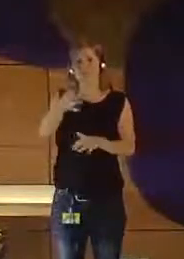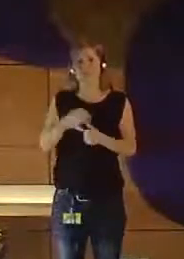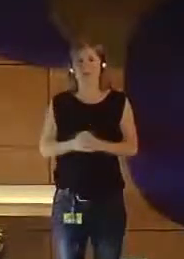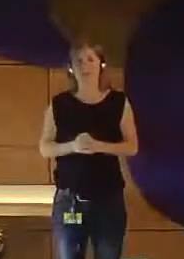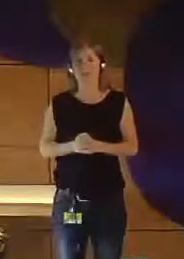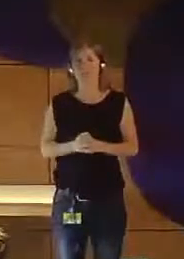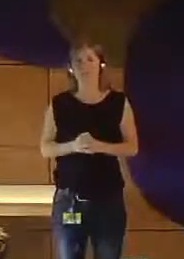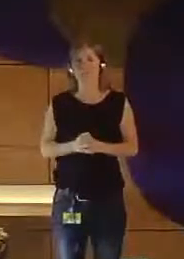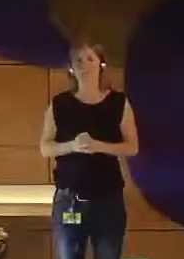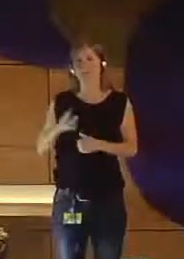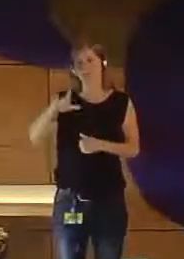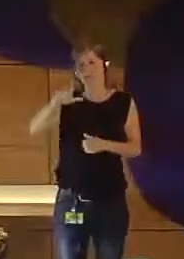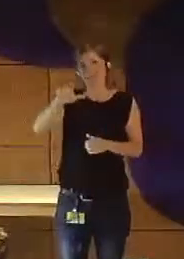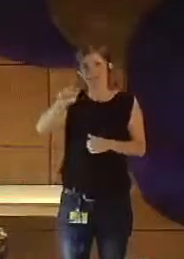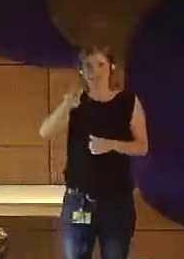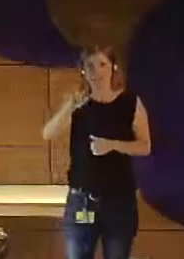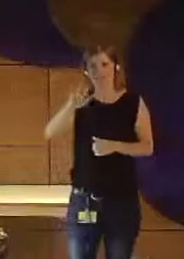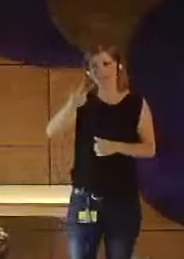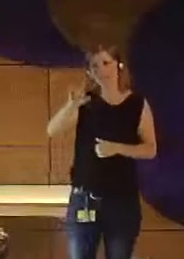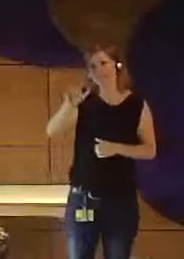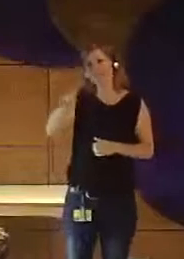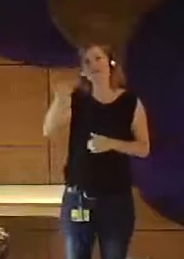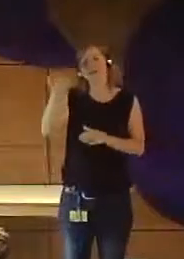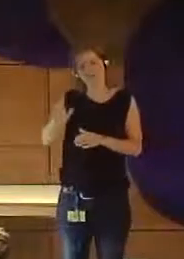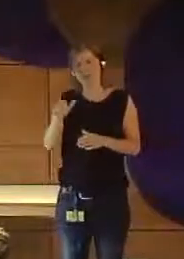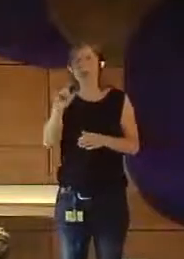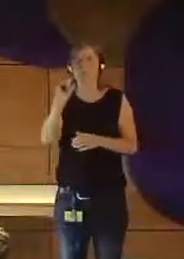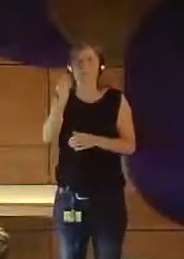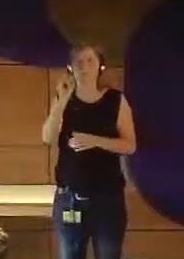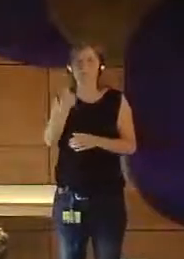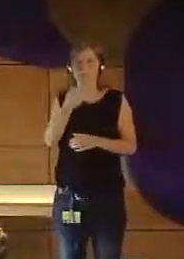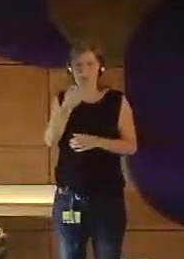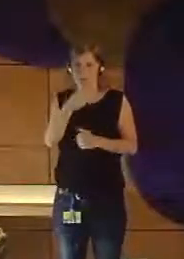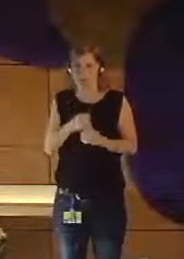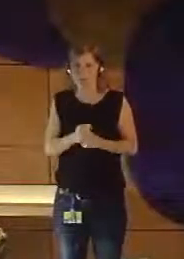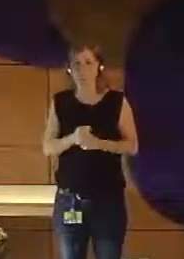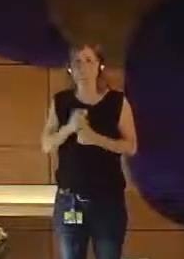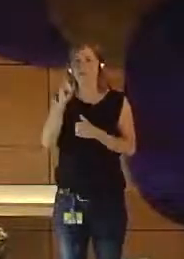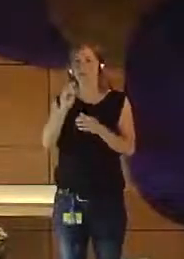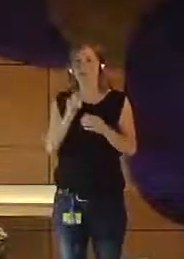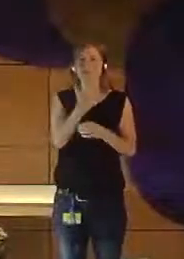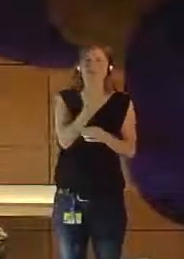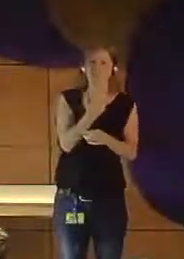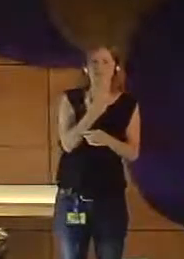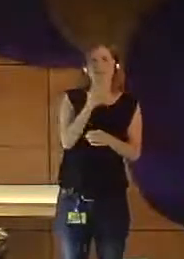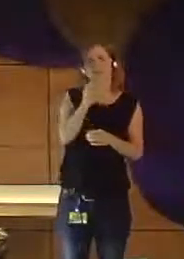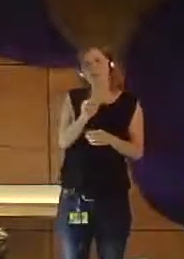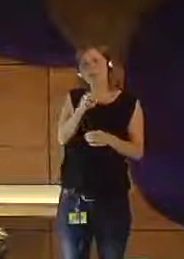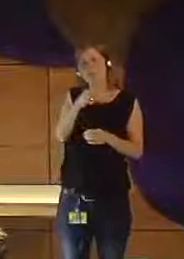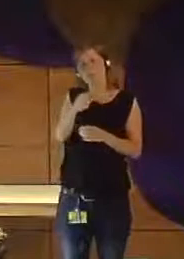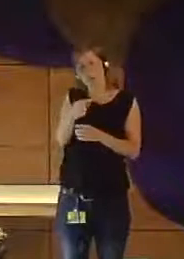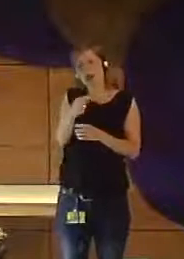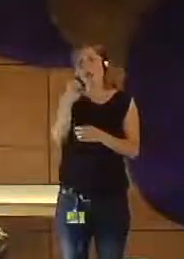zwar, Lavinia hat jetzt die Mikropille, also Kombination aus 20 Mikrogramm Östrogen